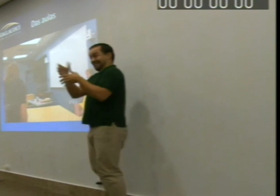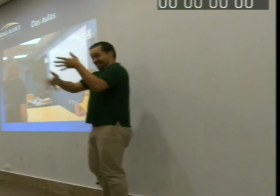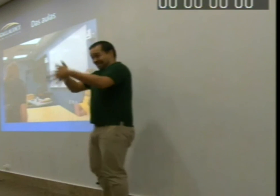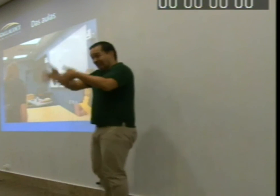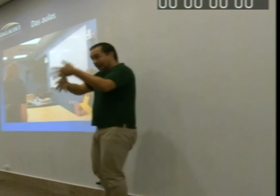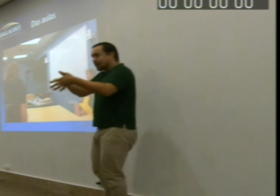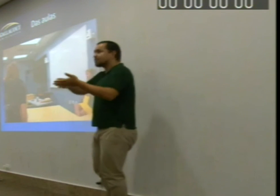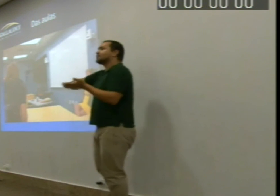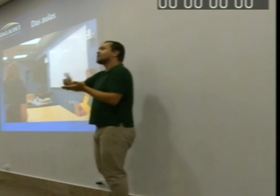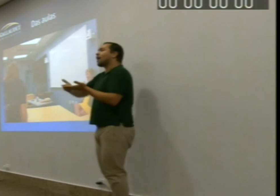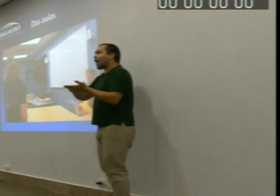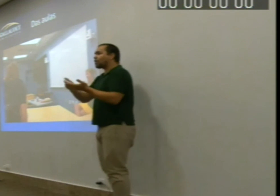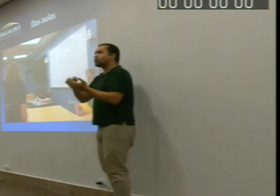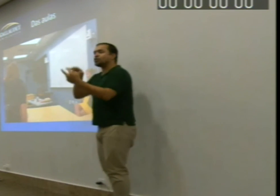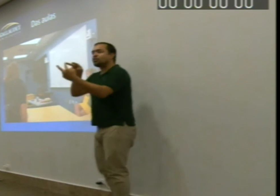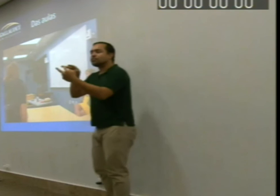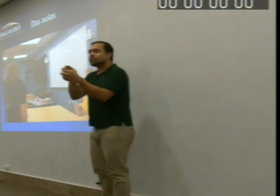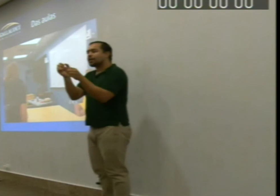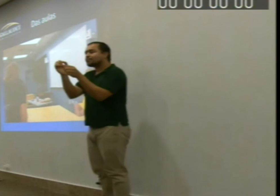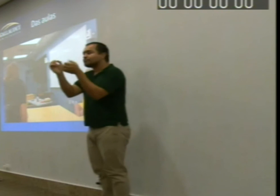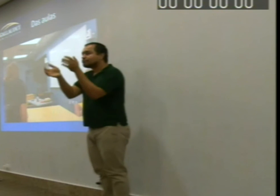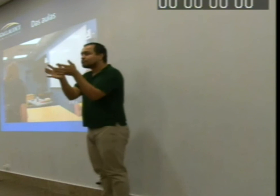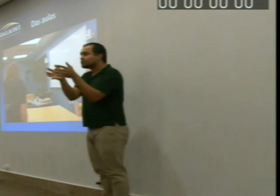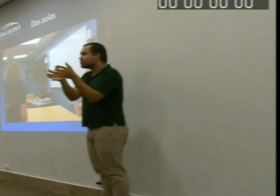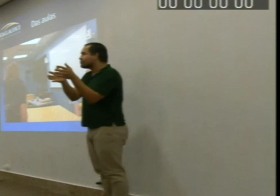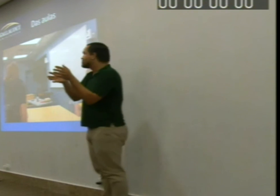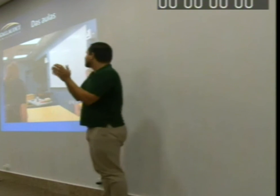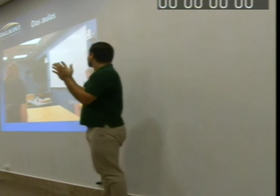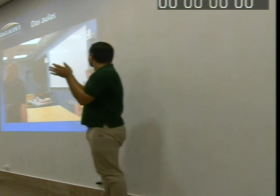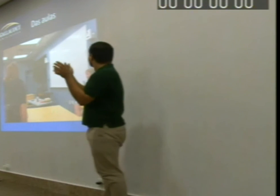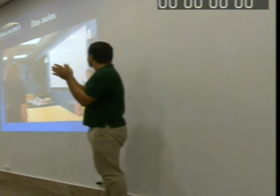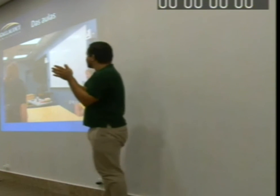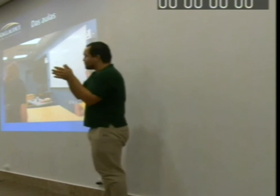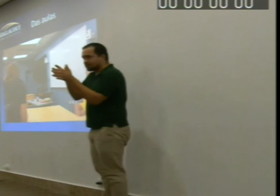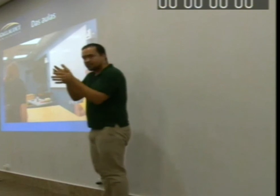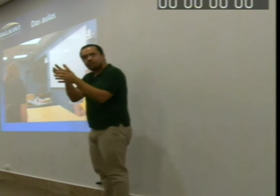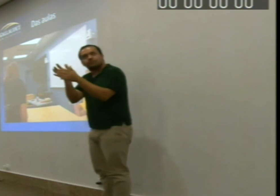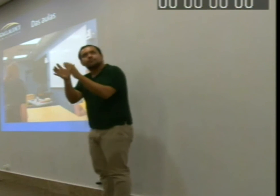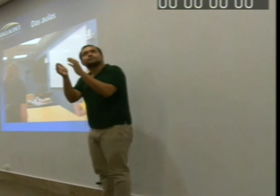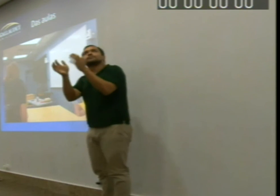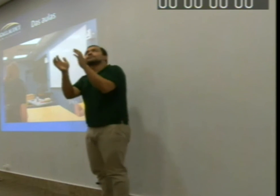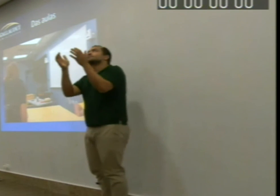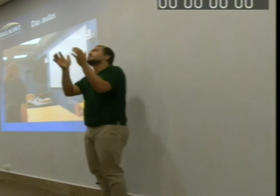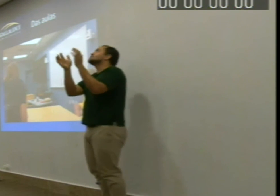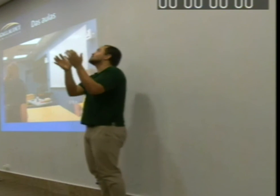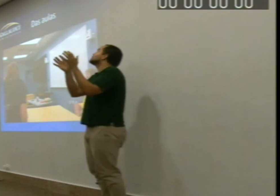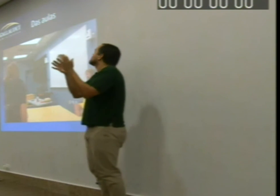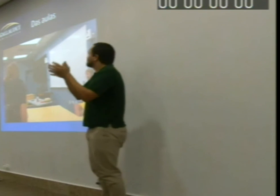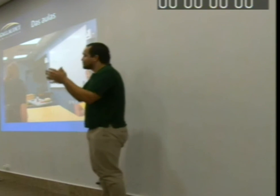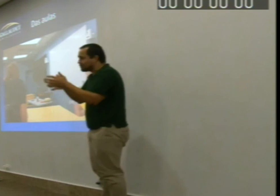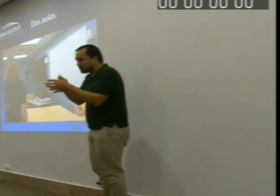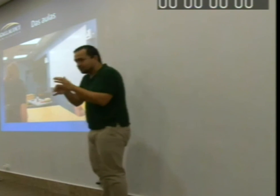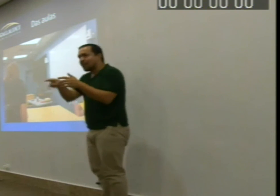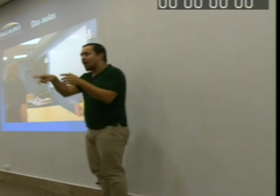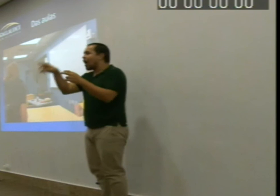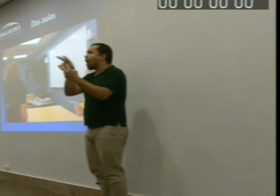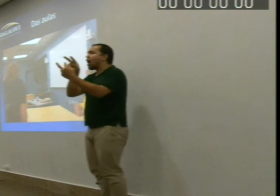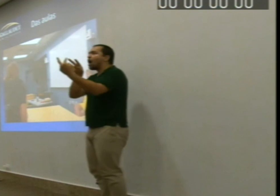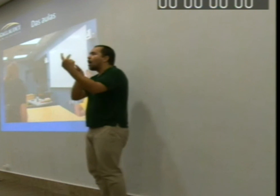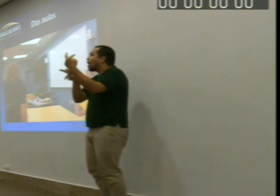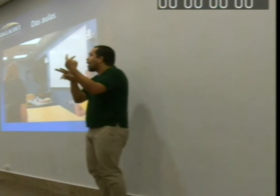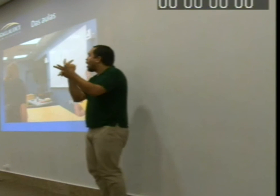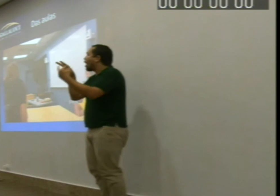faz é isso que se faz são quando não se tem esse contato visual fica uma coisa meio perdida